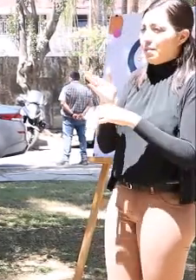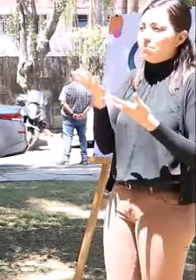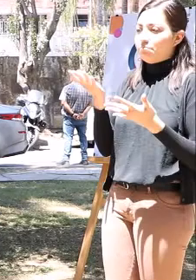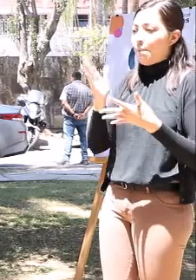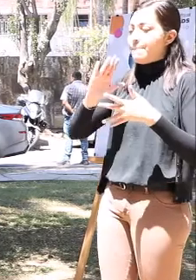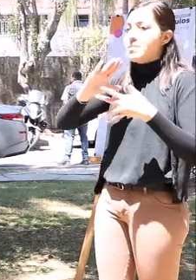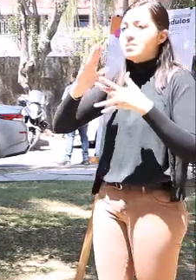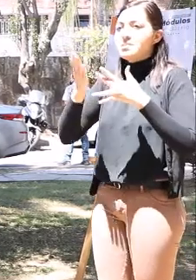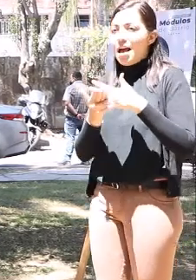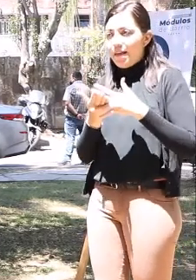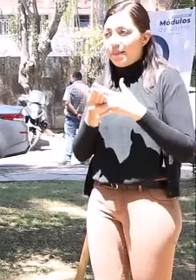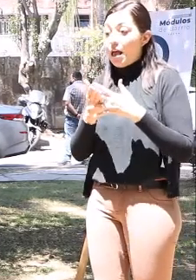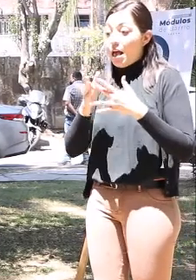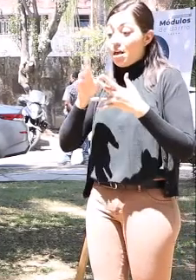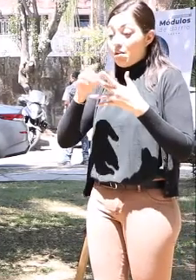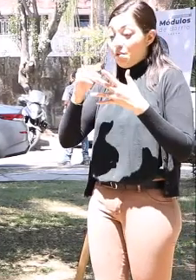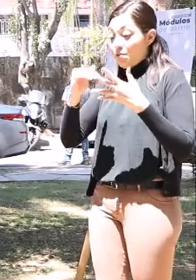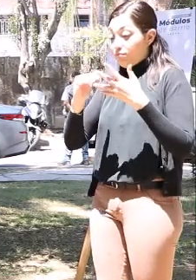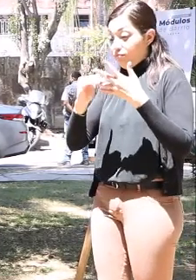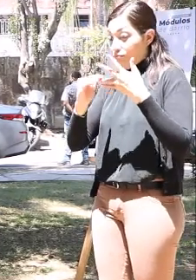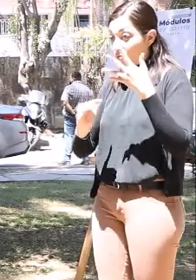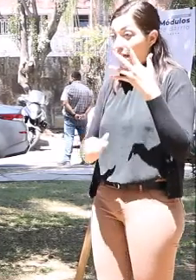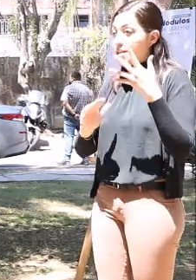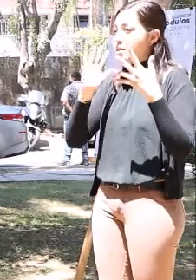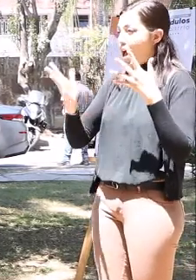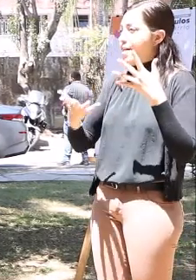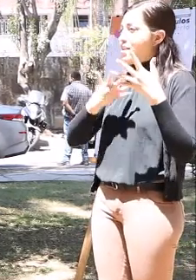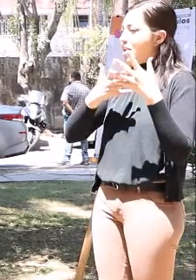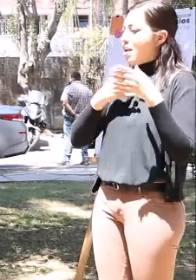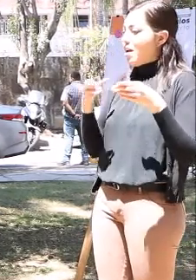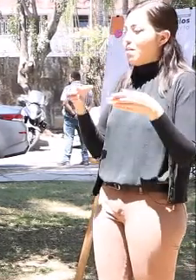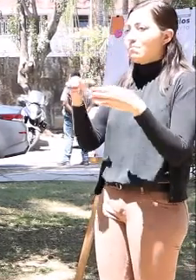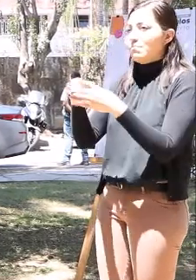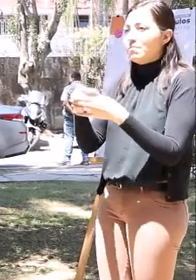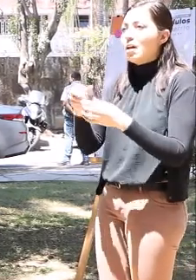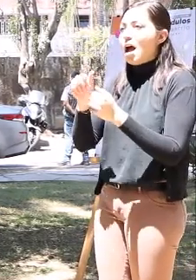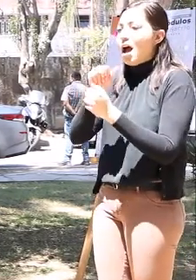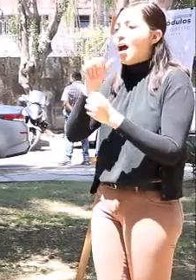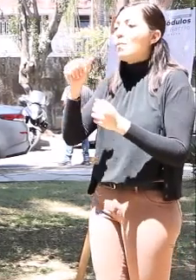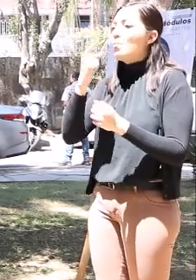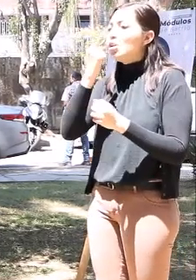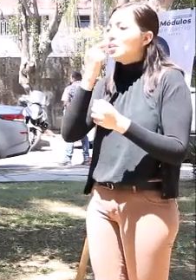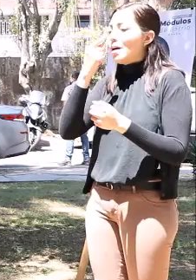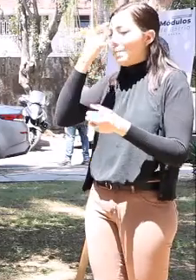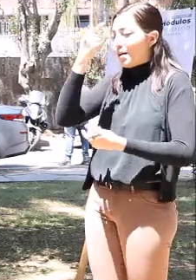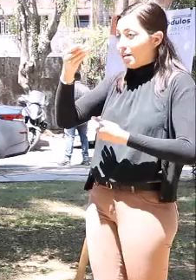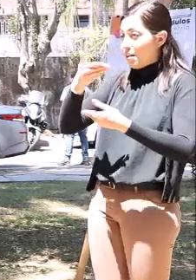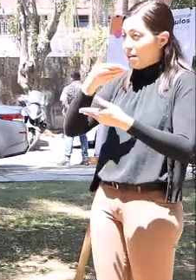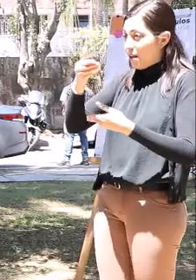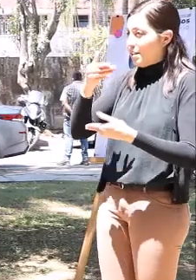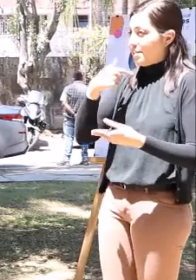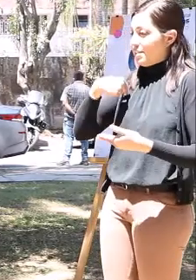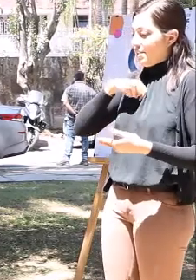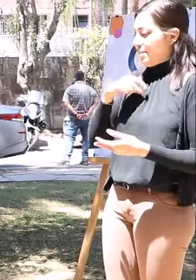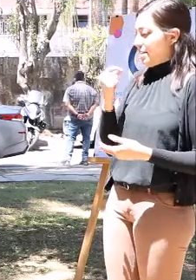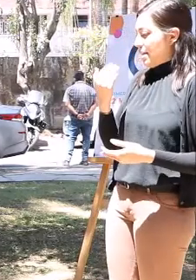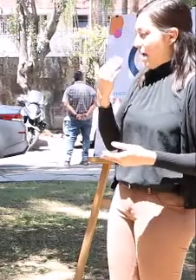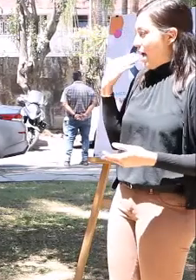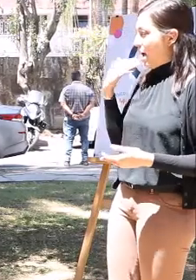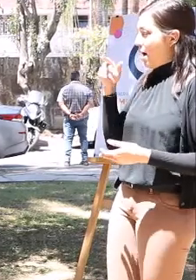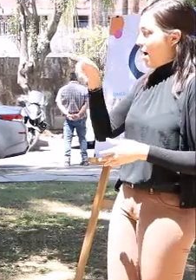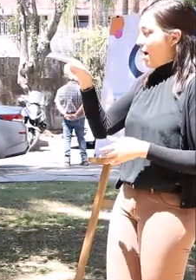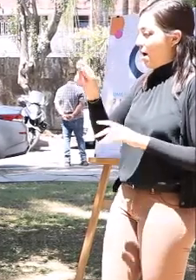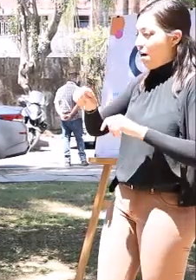de policías capacitados en mediación. El alcalde en estos días, junto con el comisario, le acompañamos justo a entregar